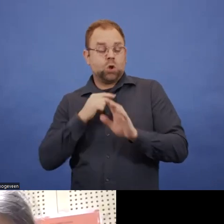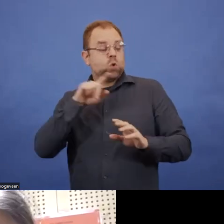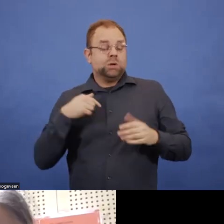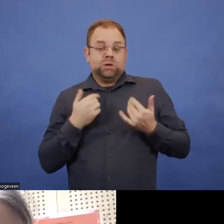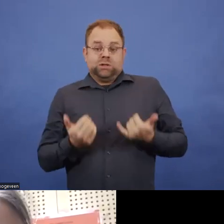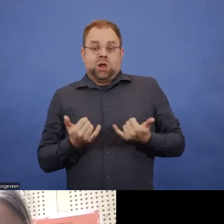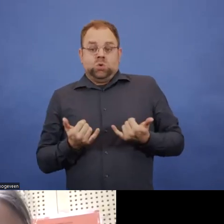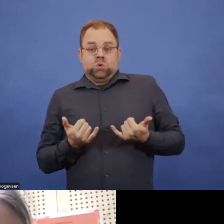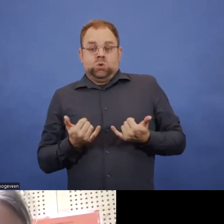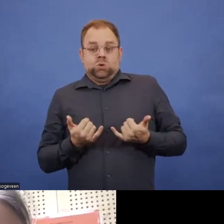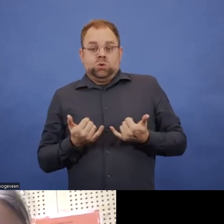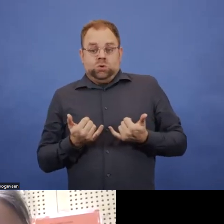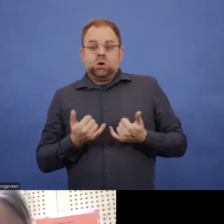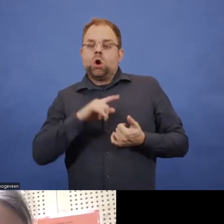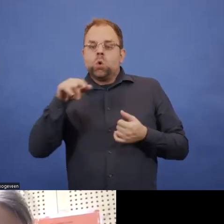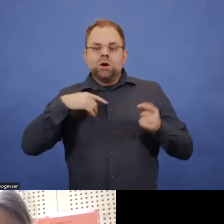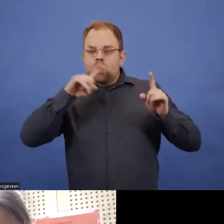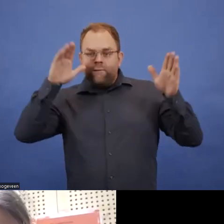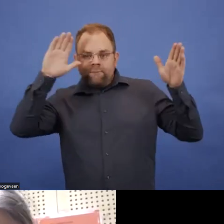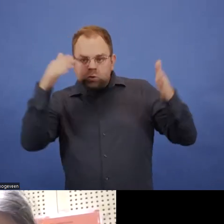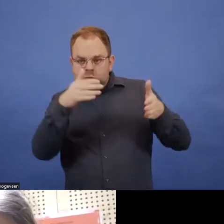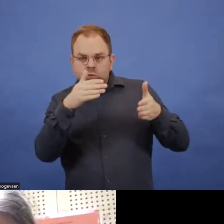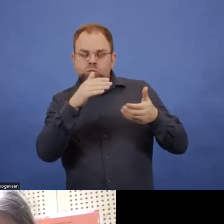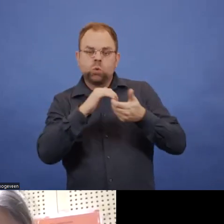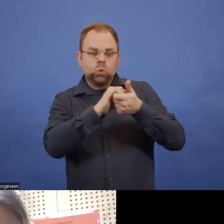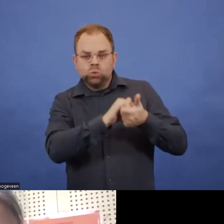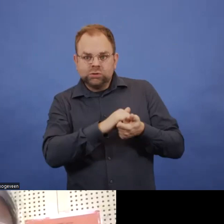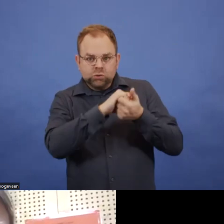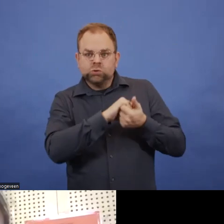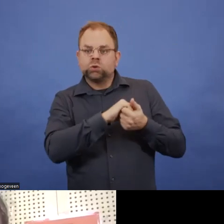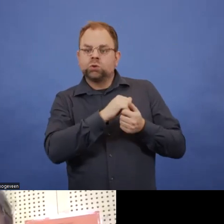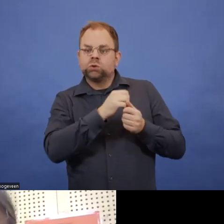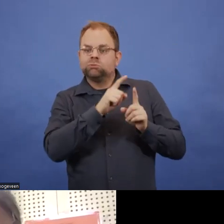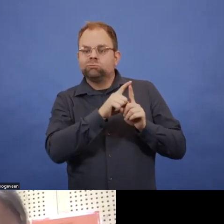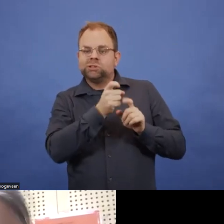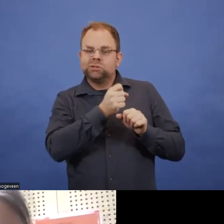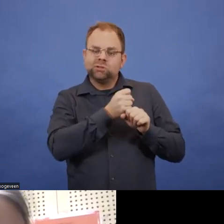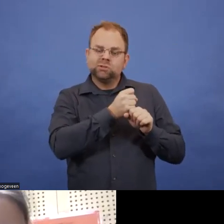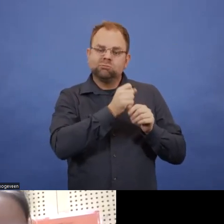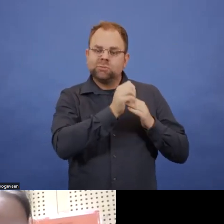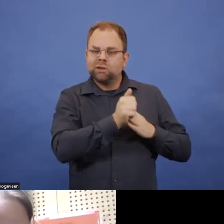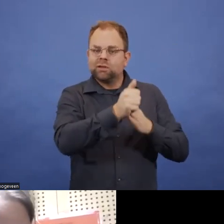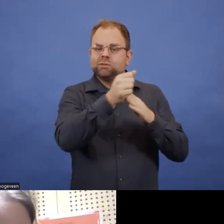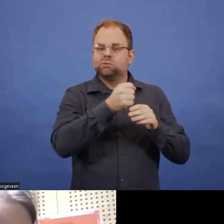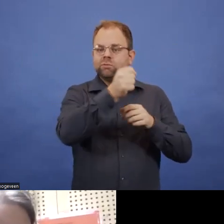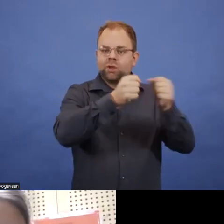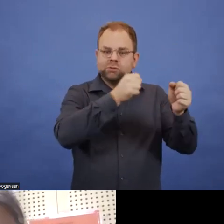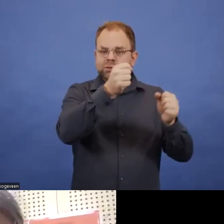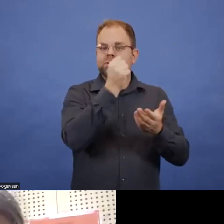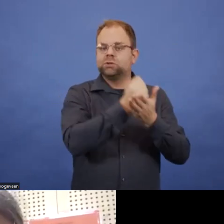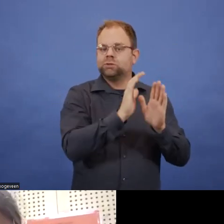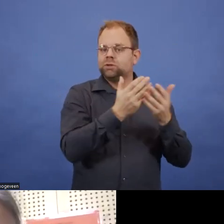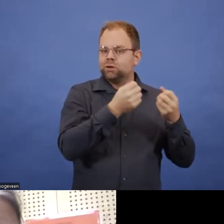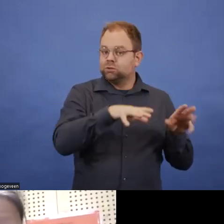no nos estamos enfocando en las organizaciones, sino en los refugiados individuales que tendrían